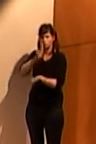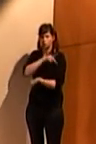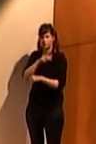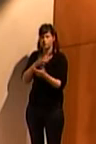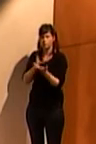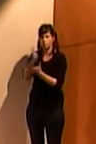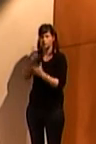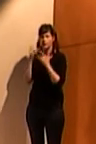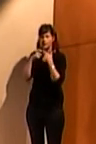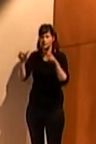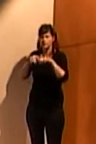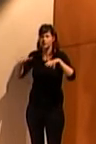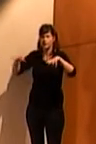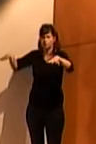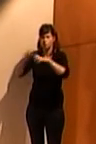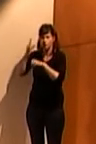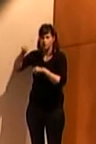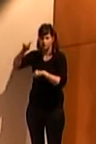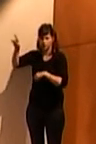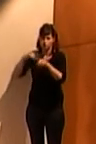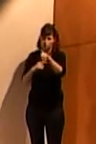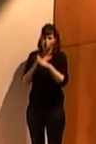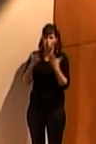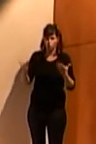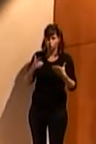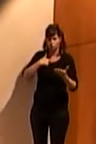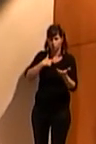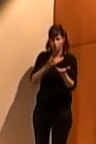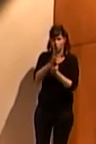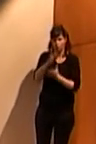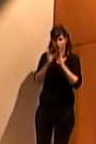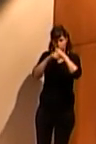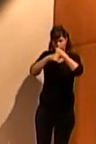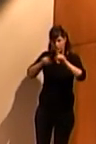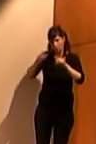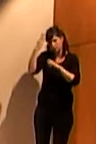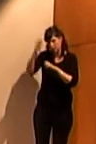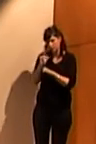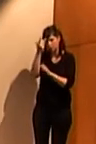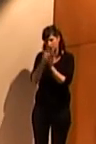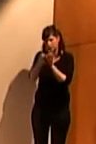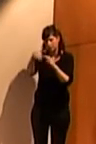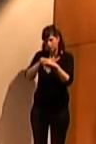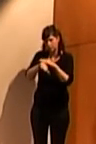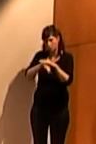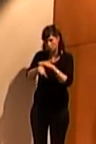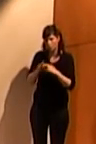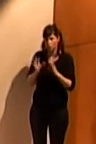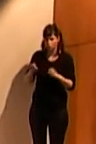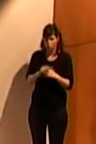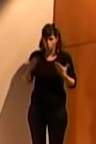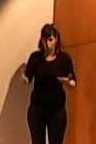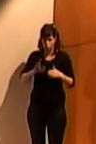réseau. Mm-hmm. Donc, on a un projet qui n'est pas secret, c'est la troisième ligne de métro. Oui. Et nous